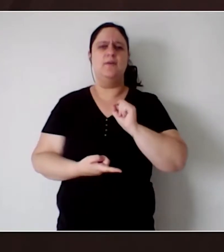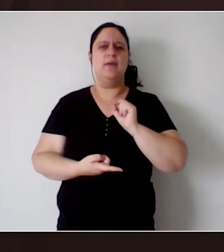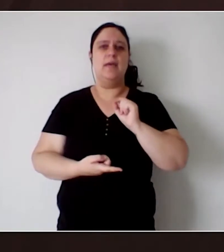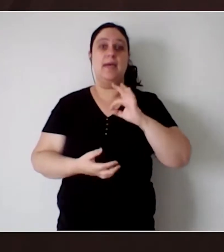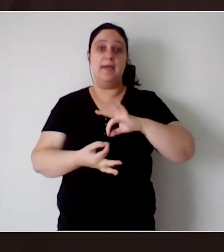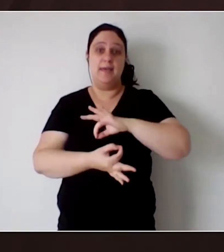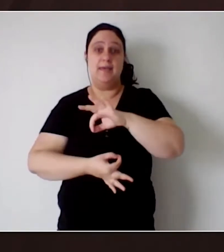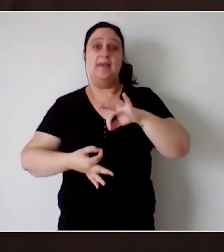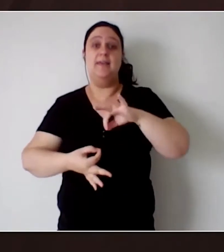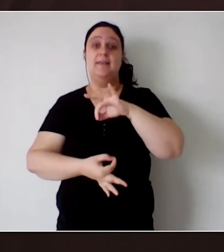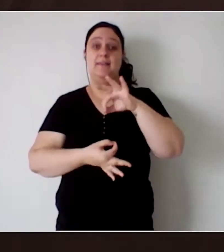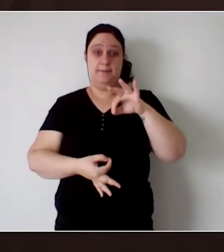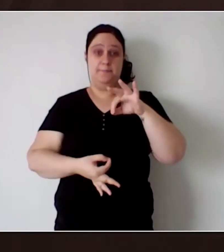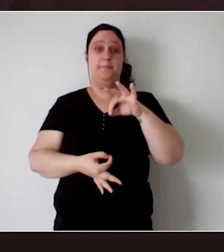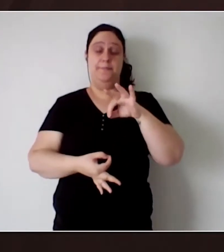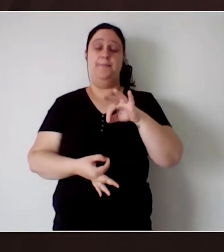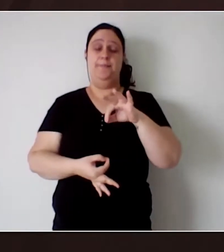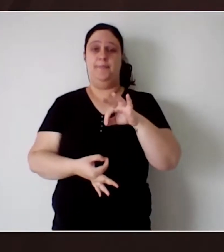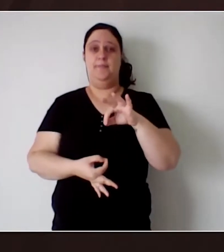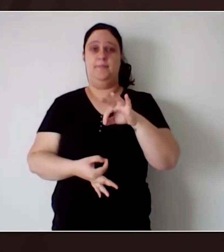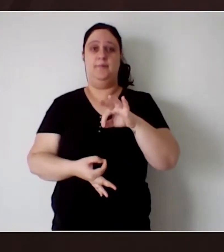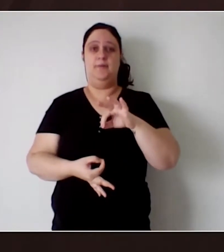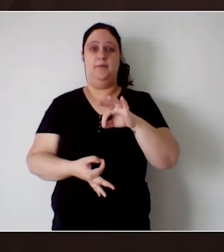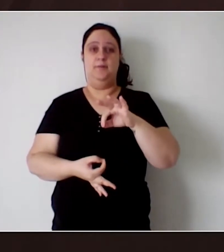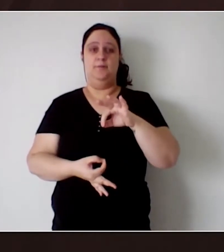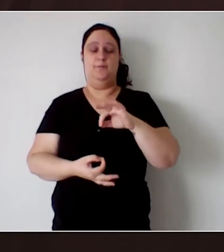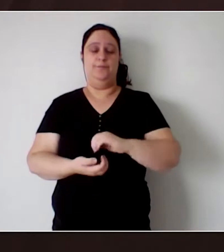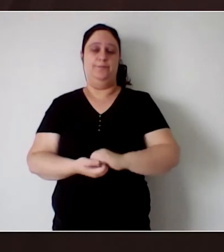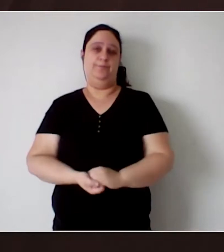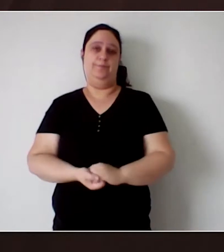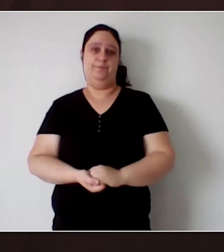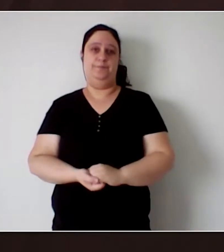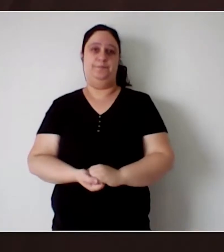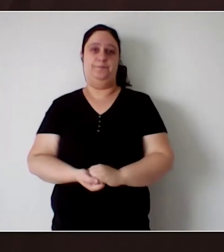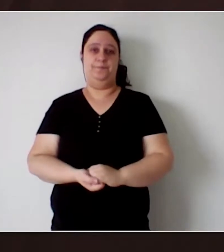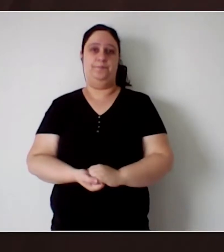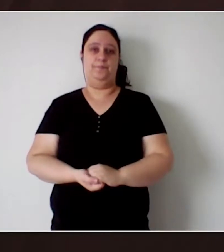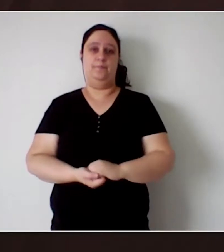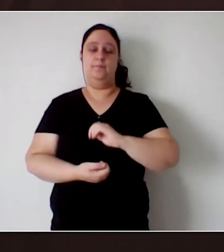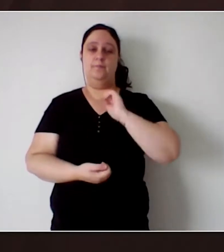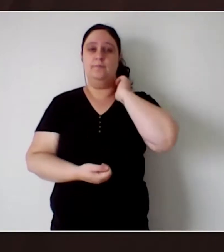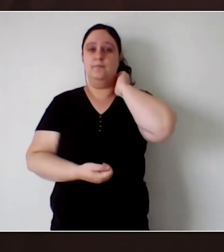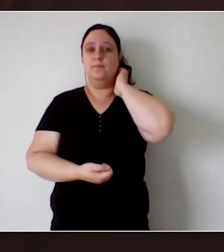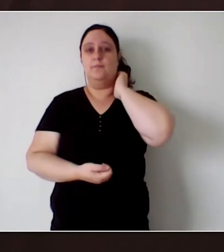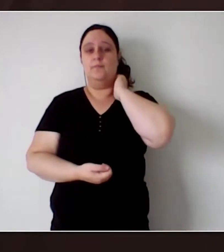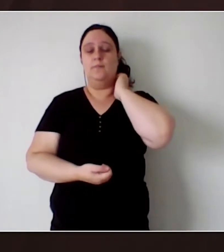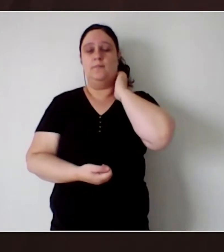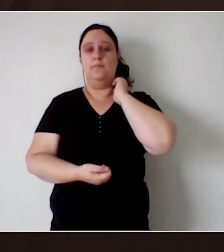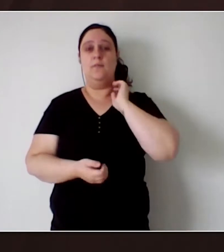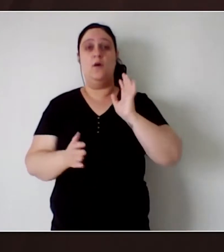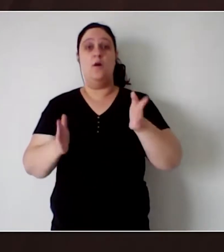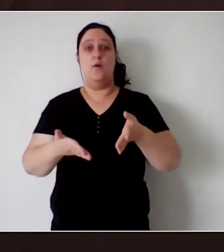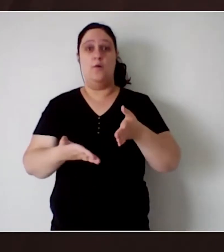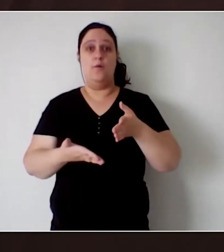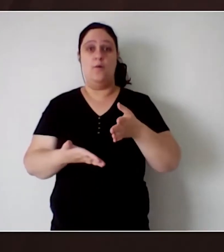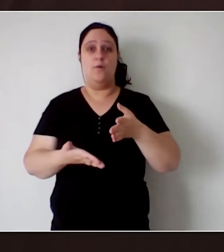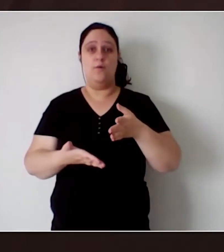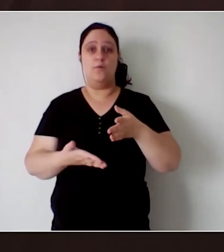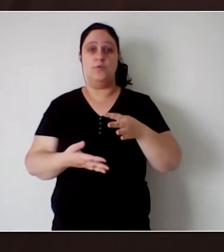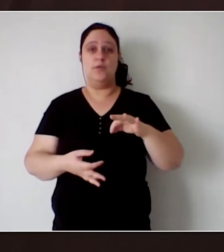de Pentecostes que derramou o Espírito Santo, e o Espírito hoje é o